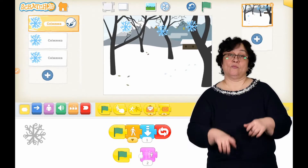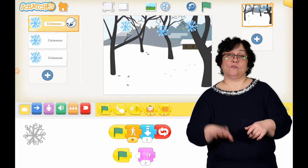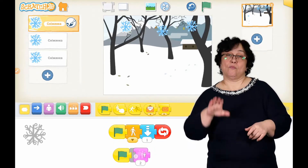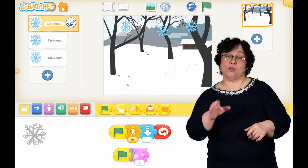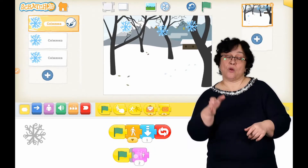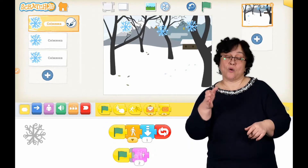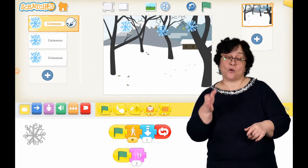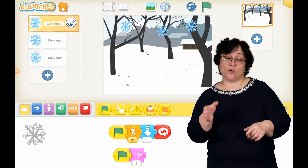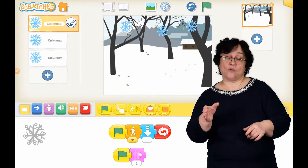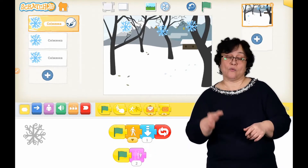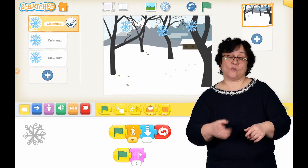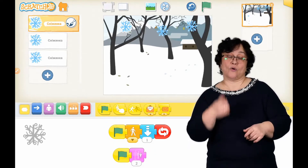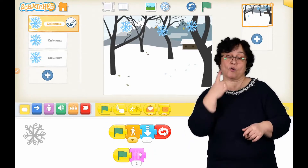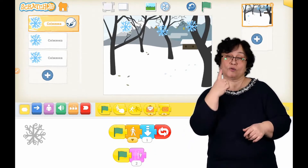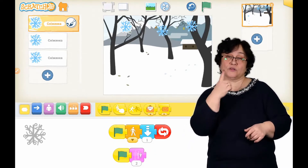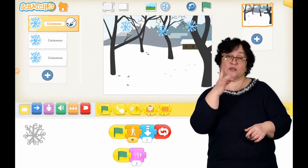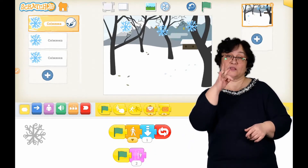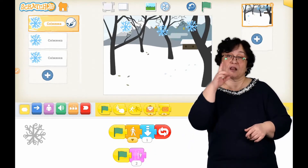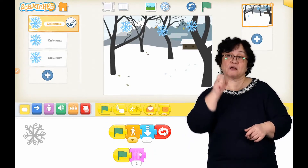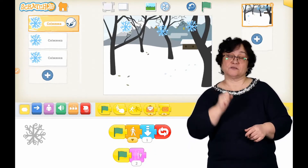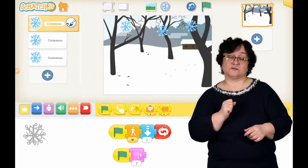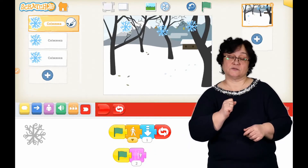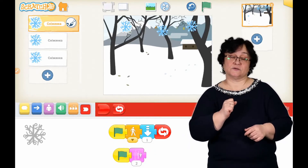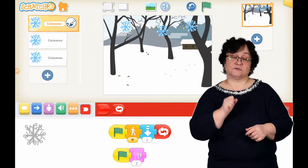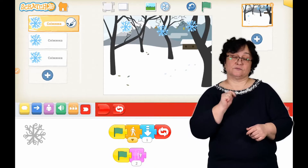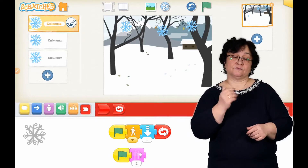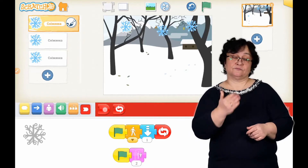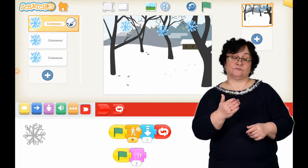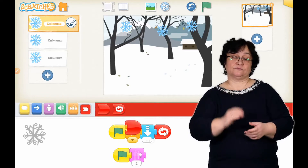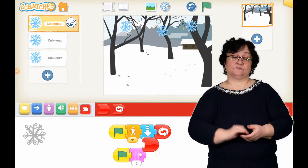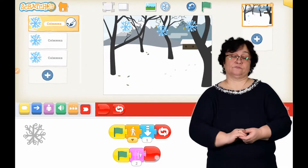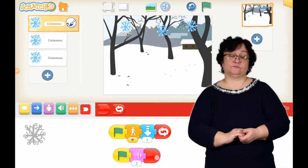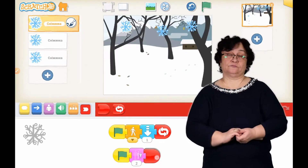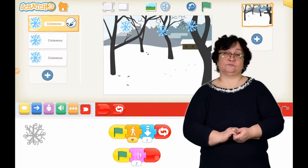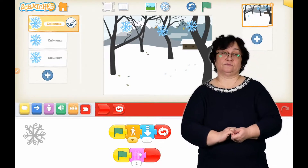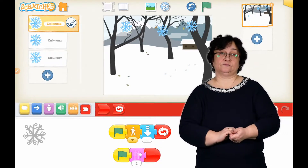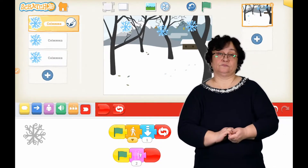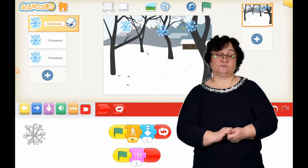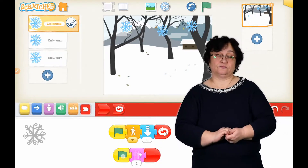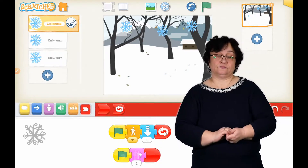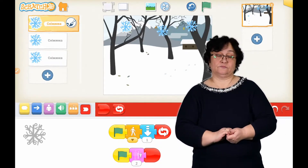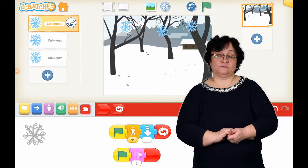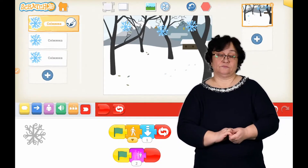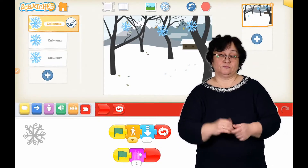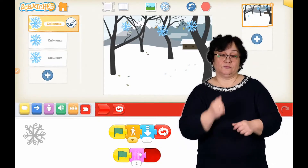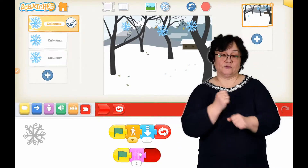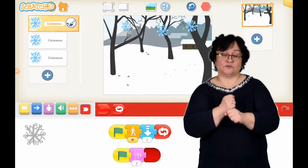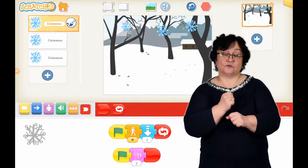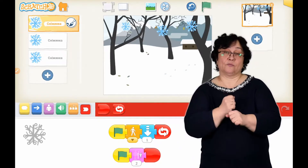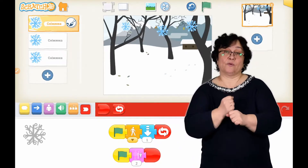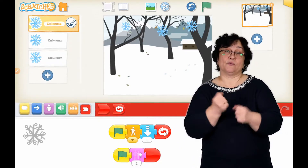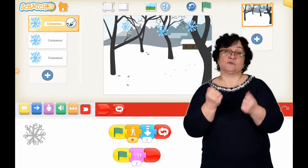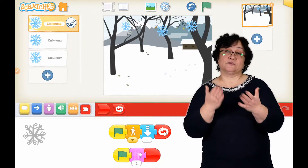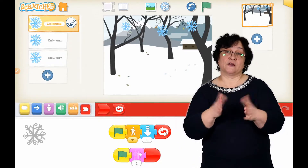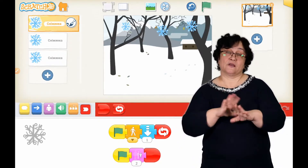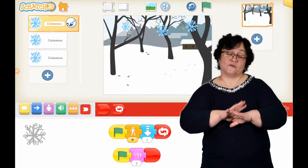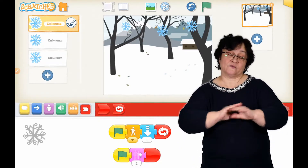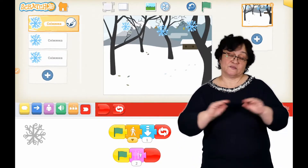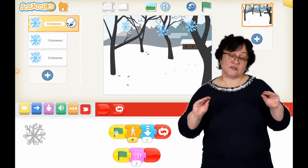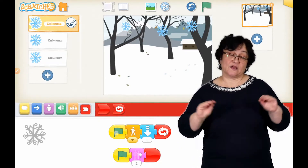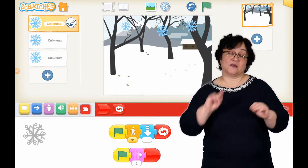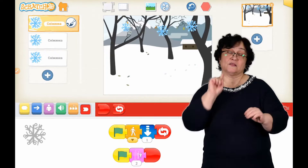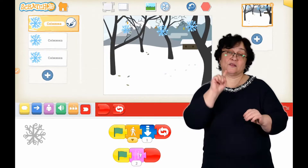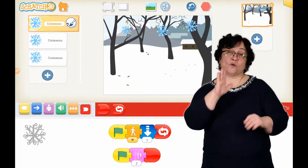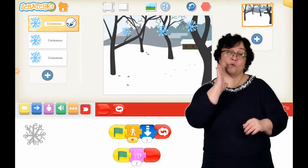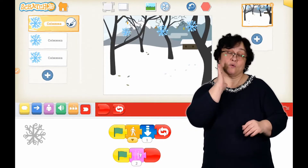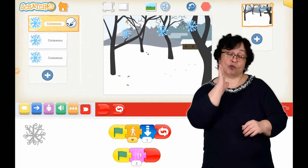блоком один раз лише її зменшуємо. Ось робимо так. І все.